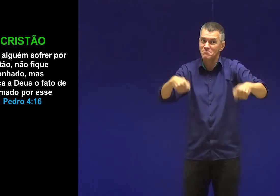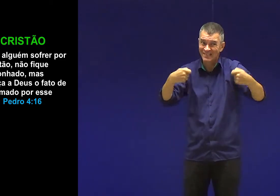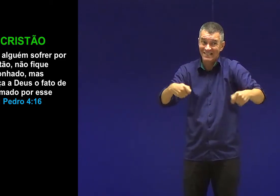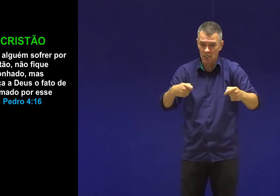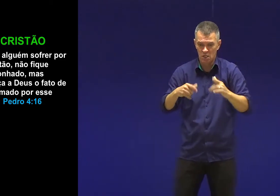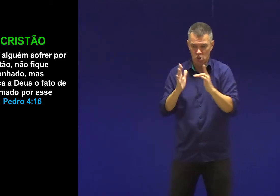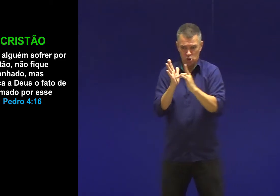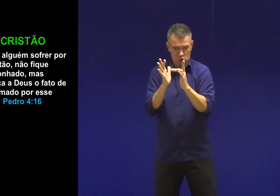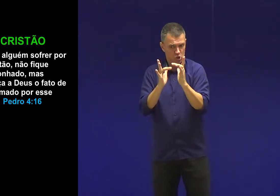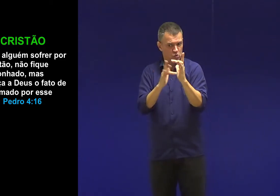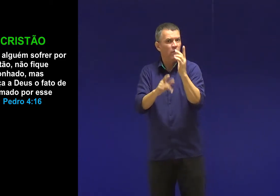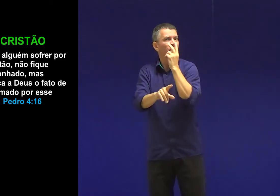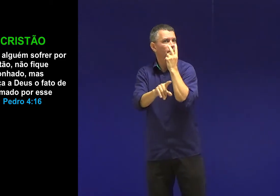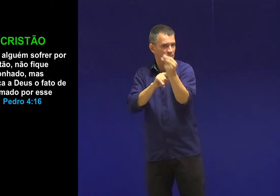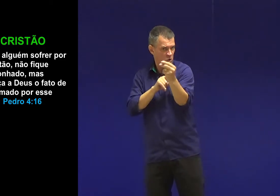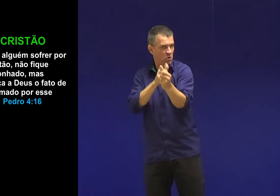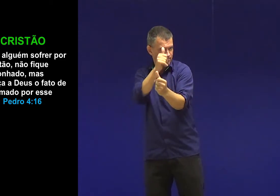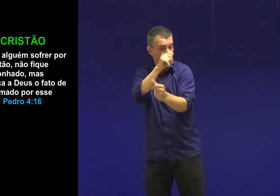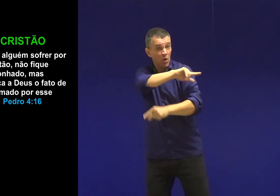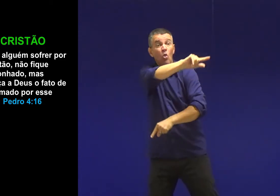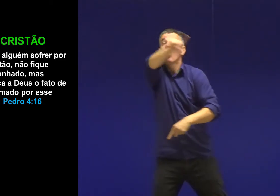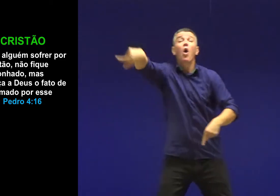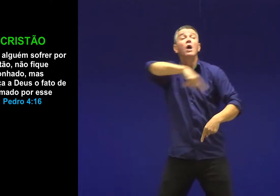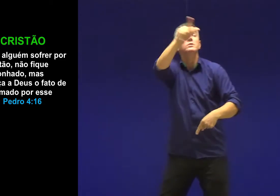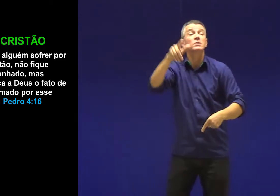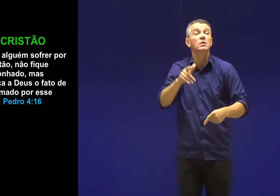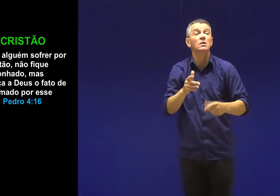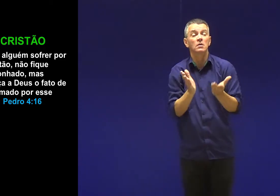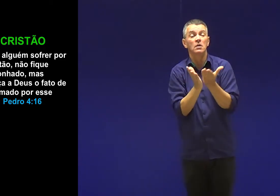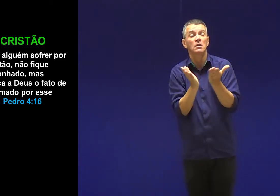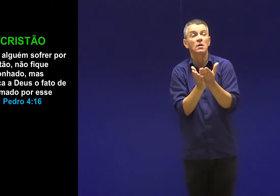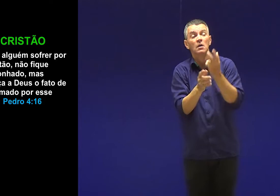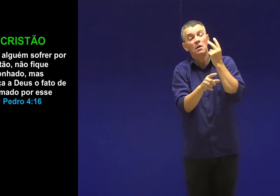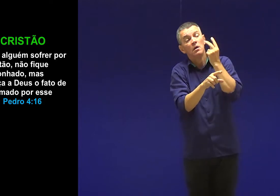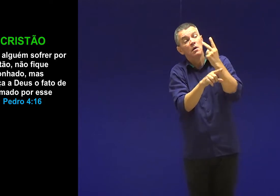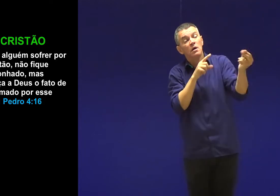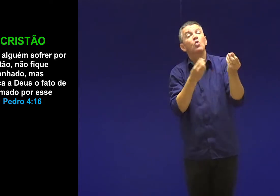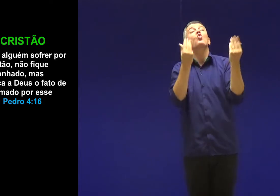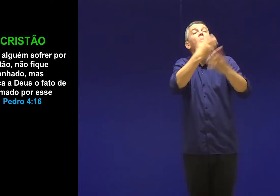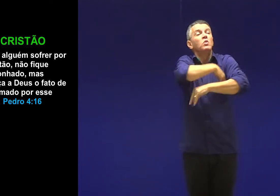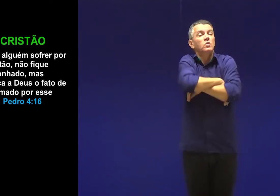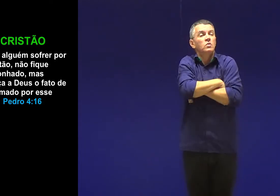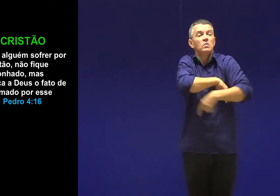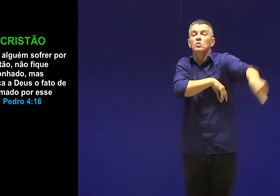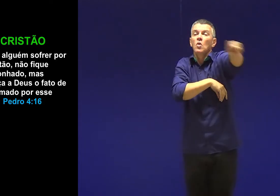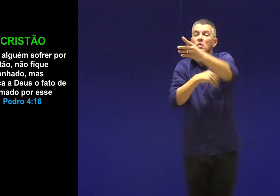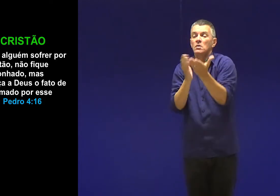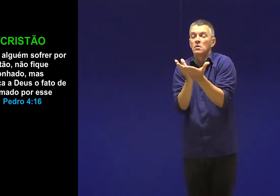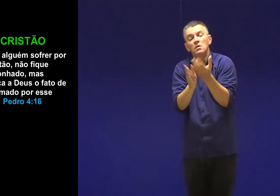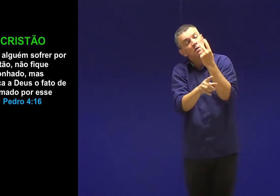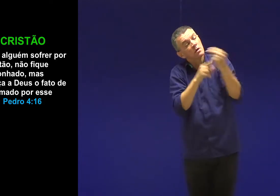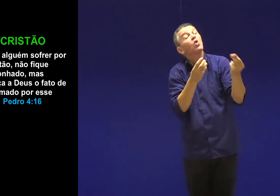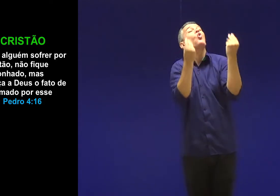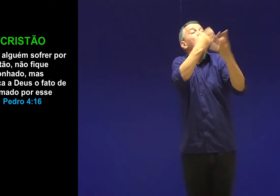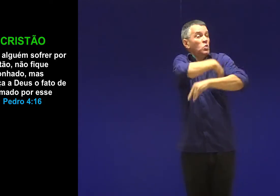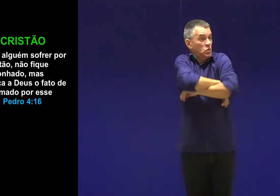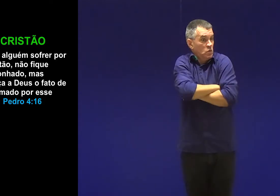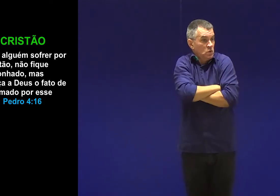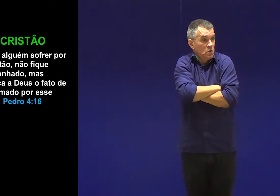Então você precisa, assim como Jesus, vencer a tentação também. Como que você vence a tentação? Como?